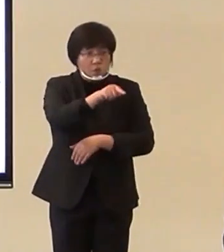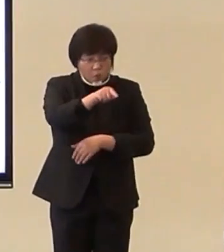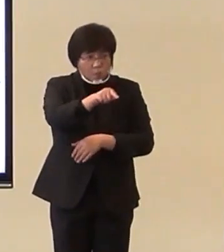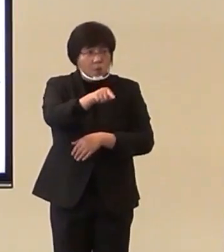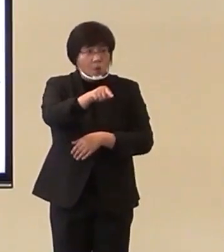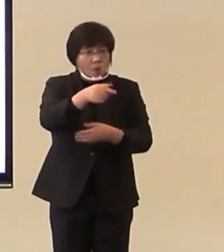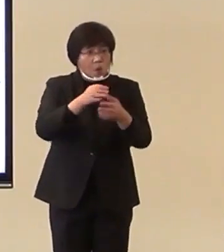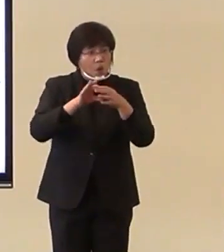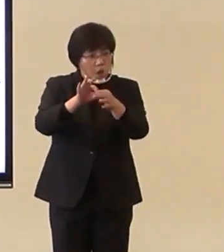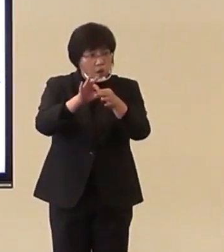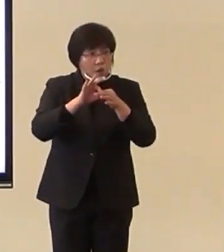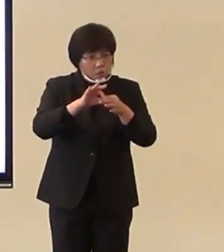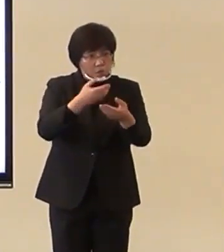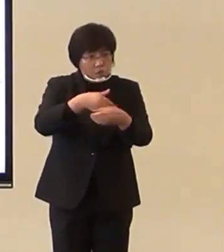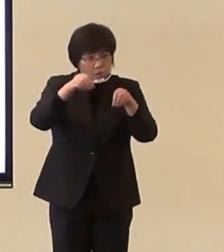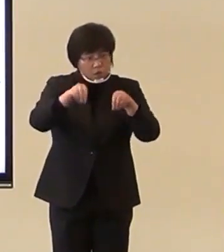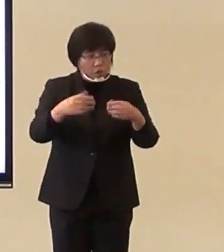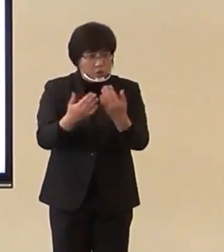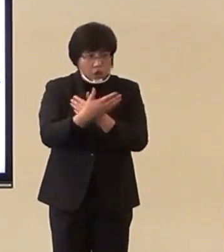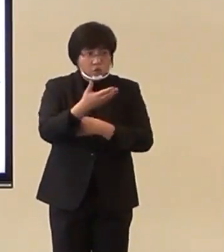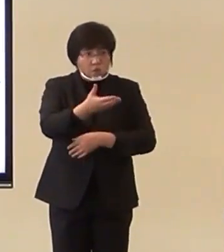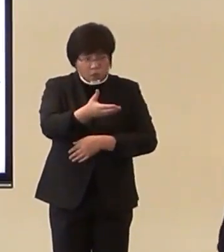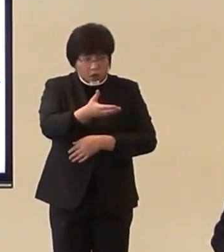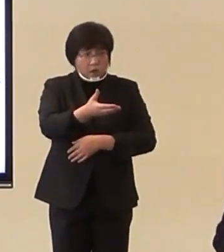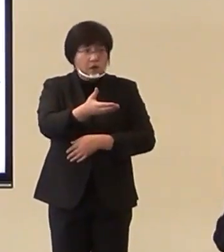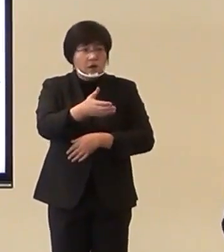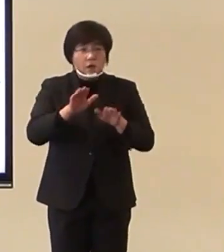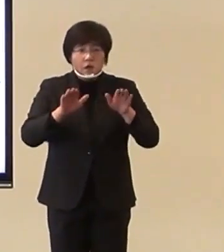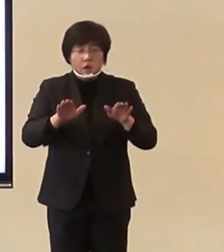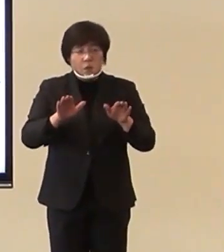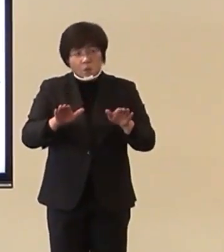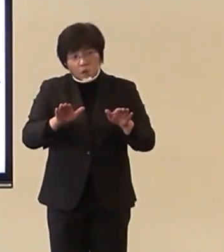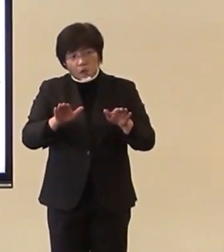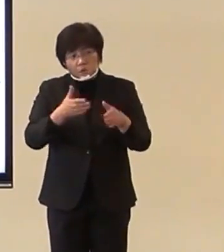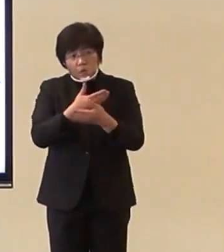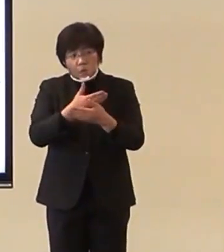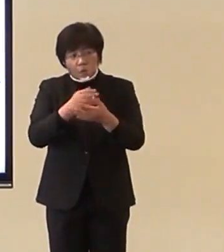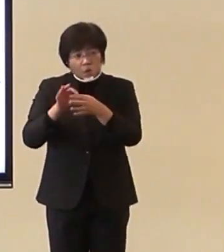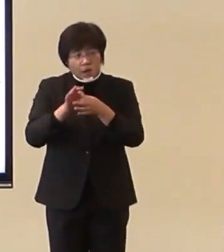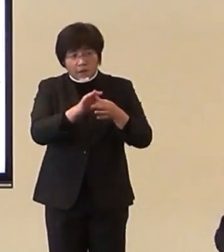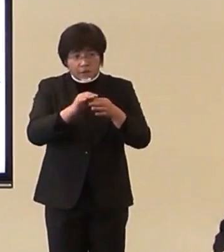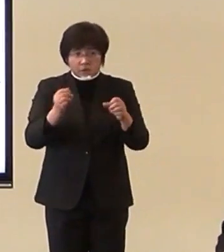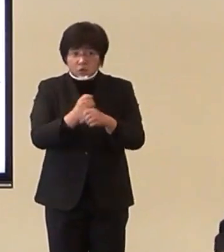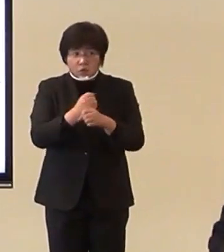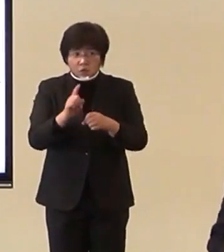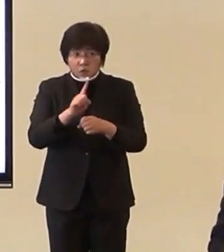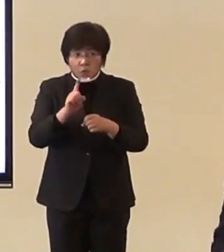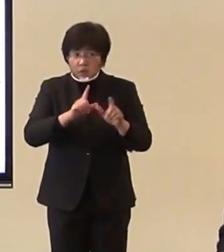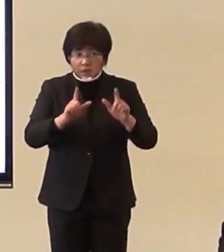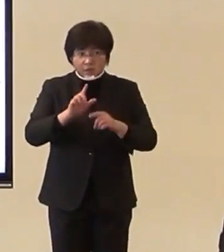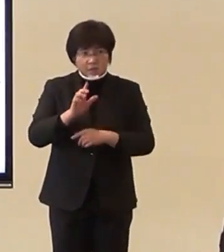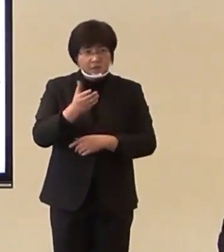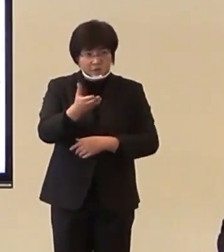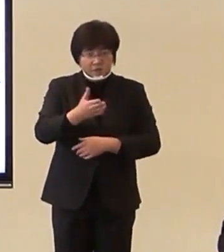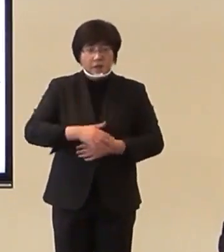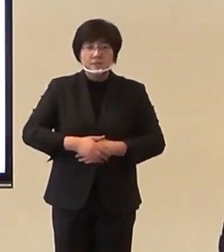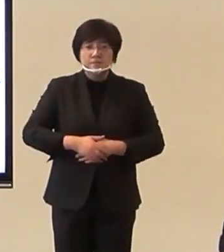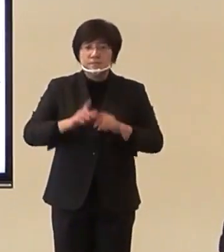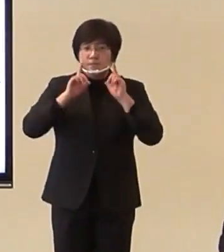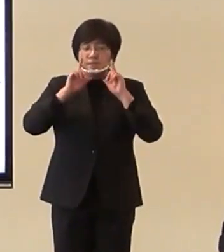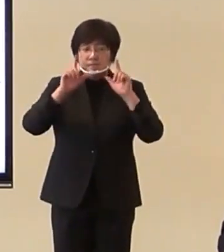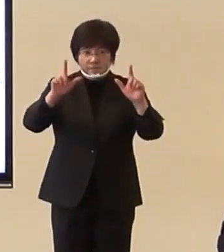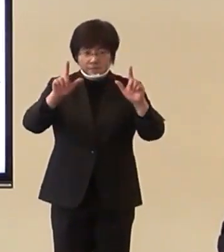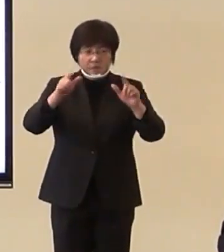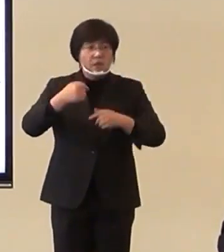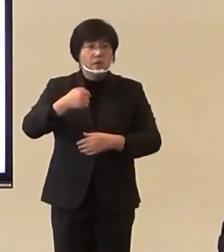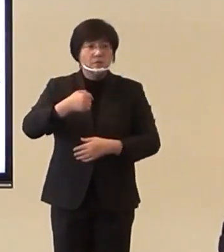くっていう、その最初の足がかりなのか、今回、その連携事業の位置づけっていうのは、改めて伺いたいんですけど。 はい、まずですね、私どもはいろいろな地方